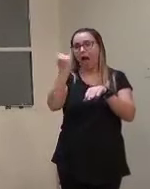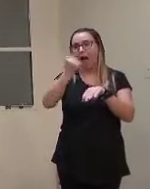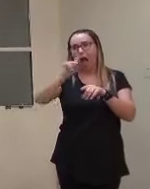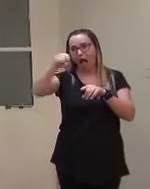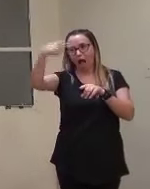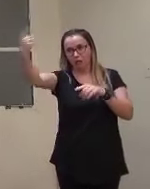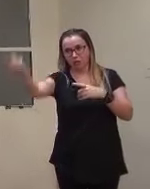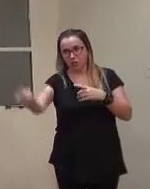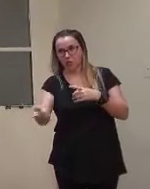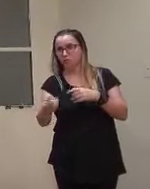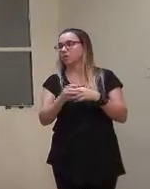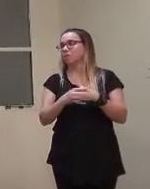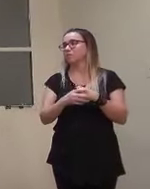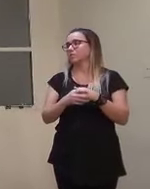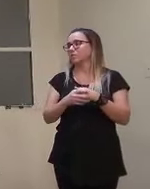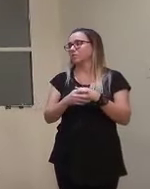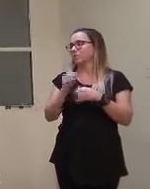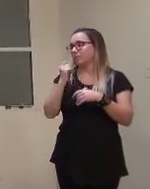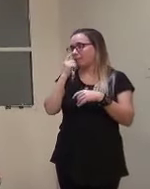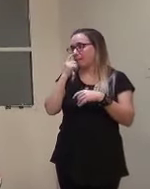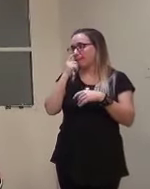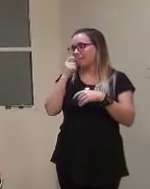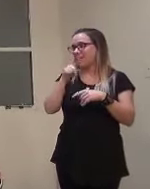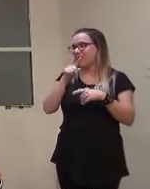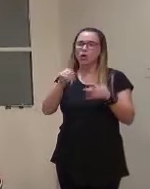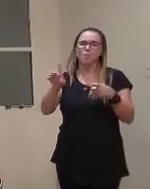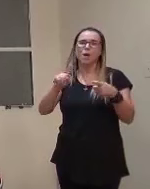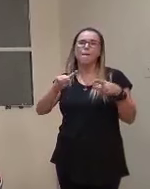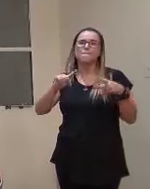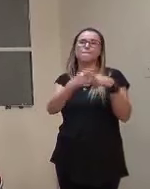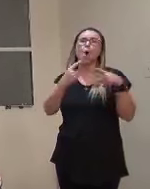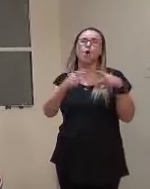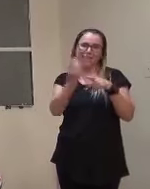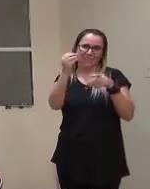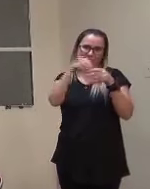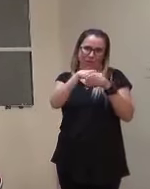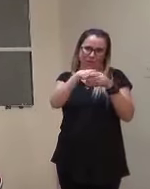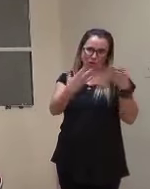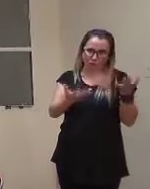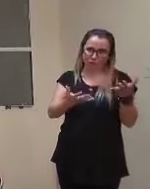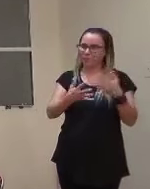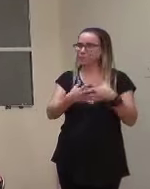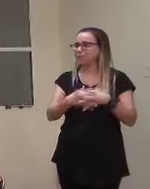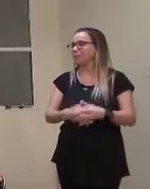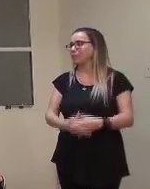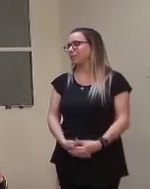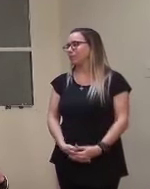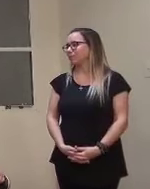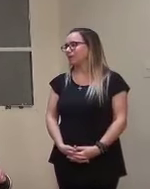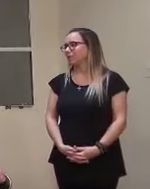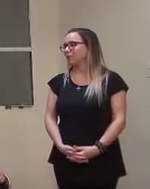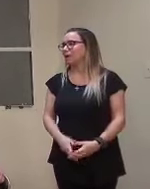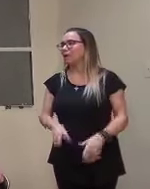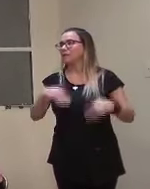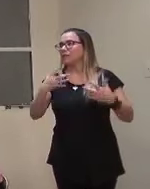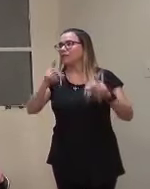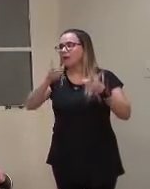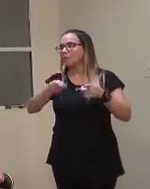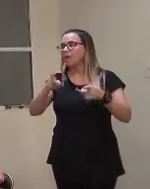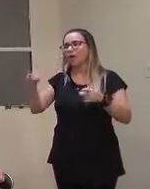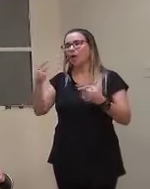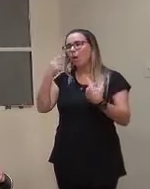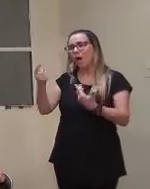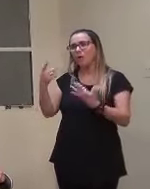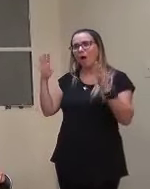un poco le devuelve el tono de lo político de la política al ordenado no preferente en donde tus puntos la vez habría que